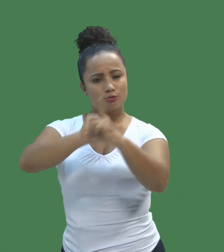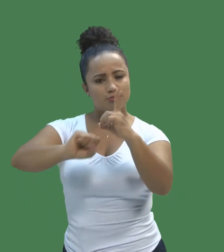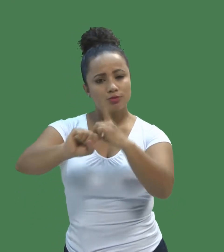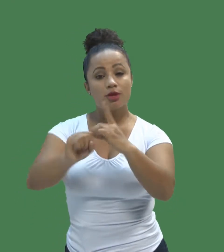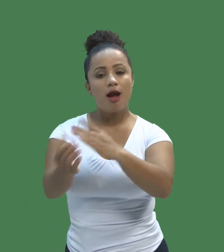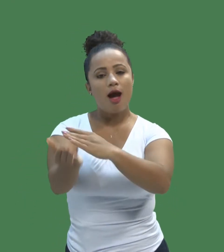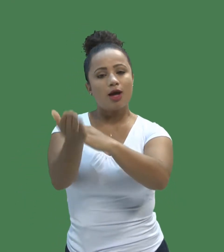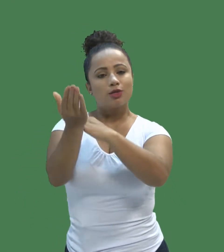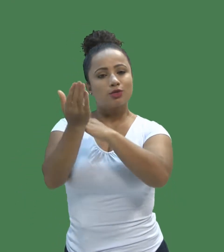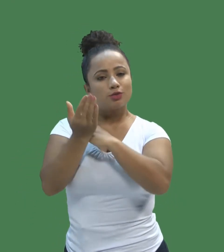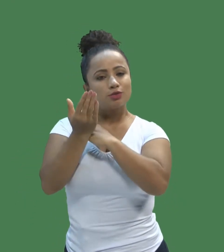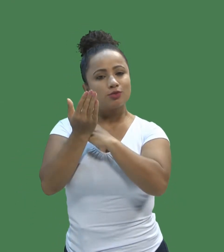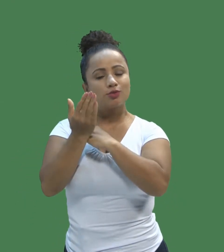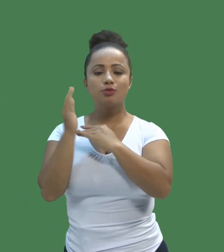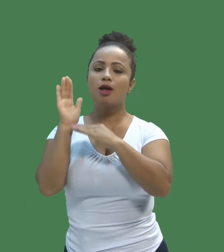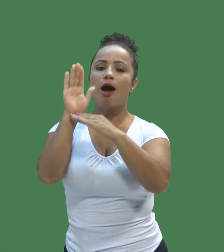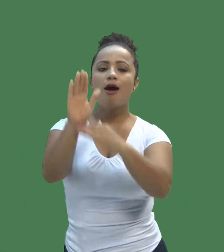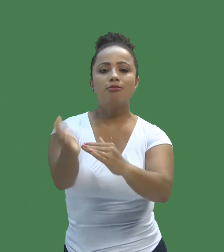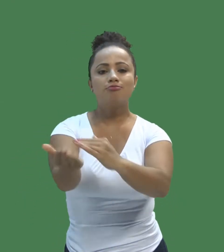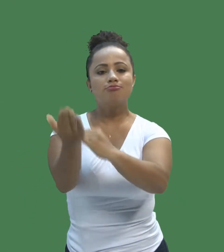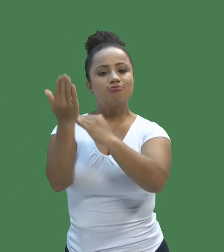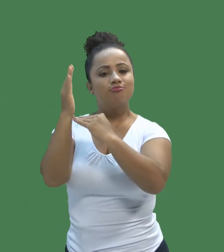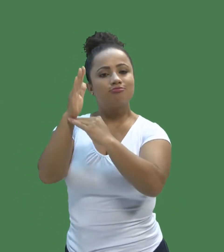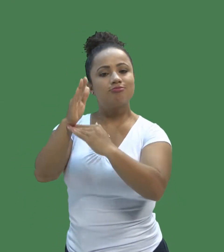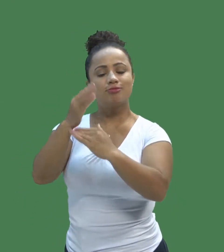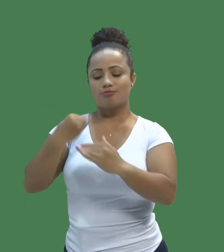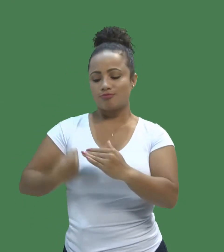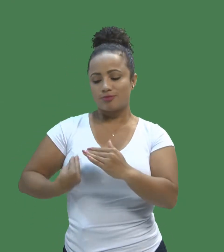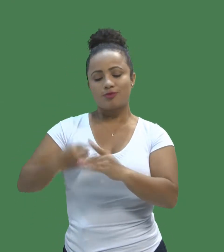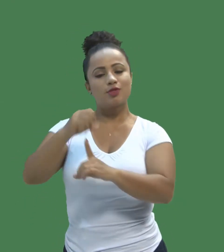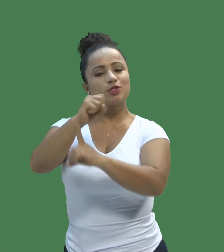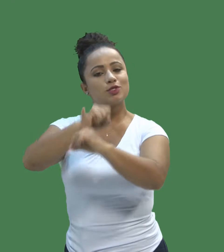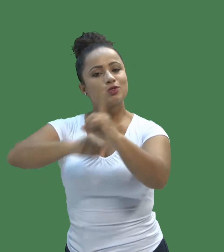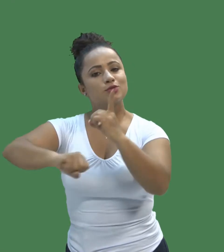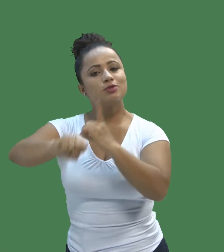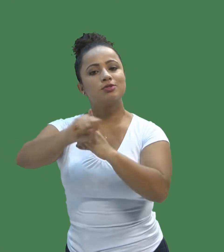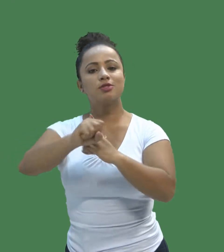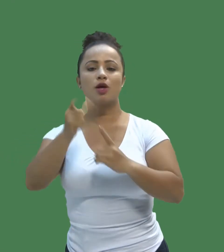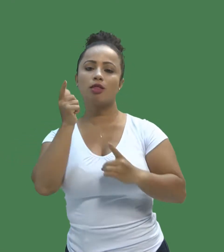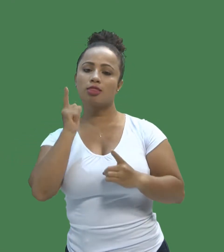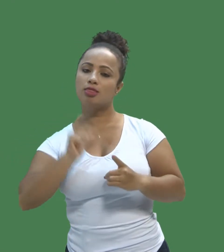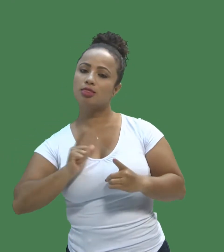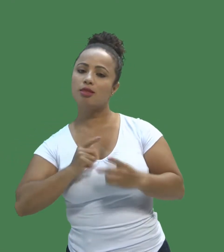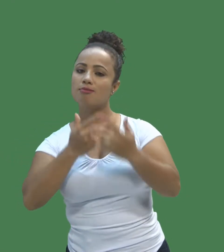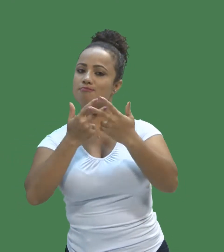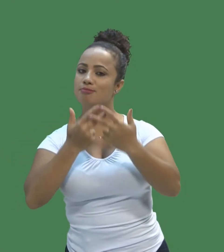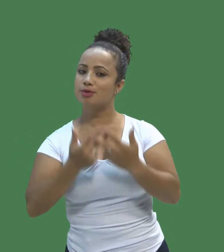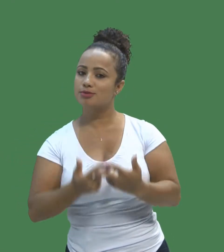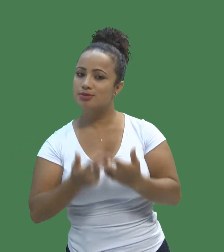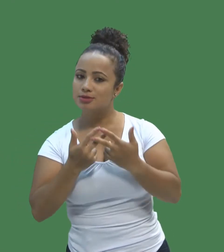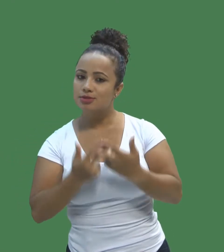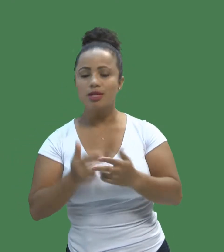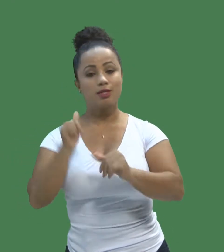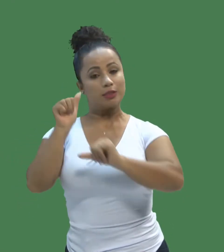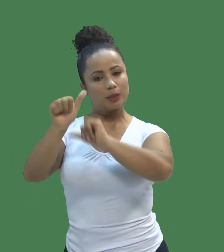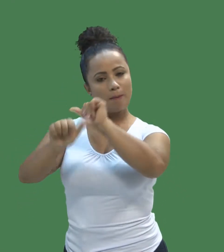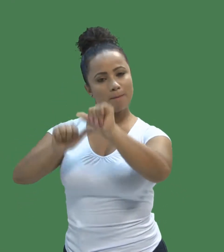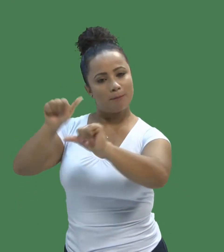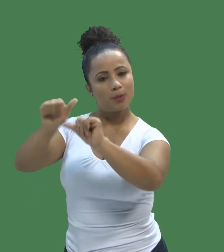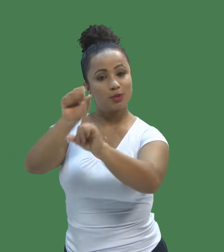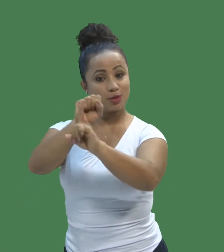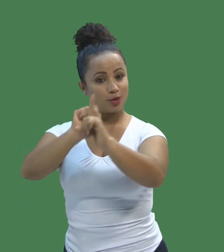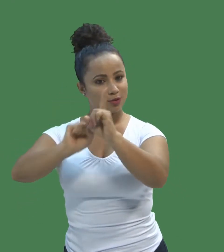mais tolerante, com transformações sociais e intelectuais que visam